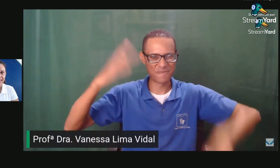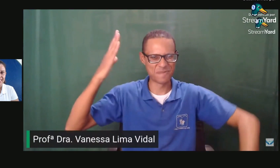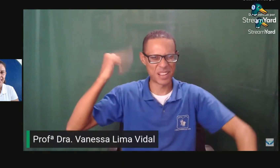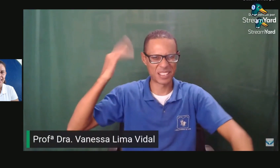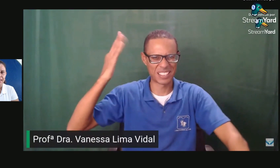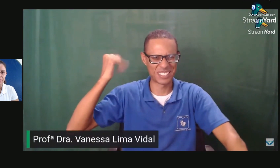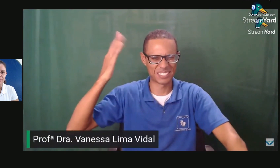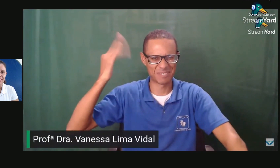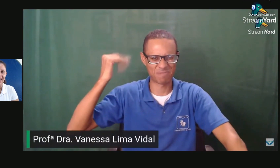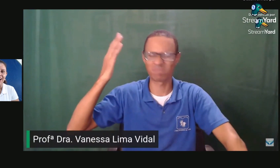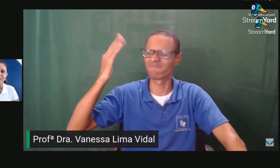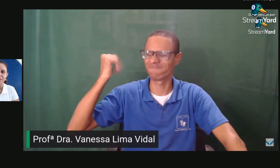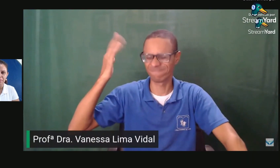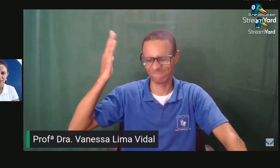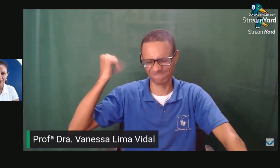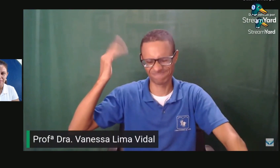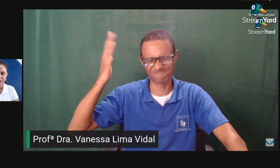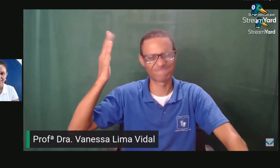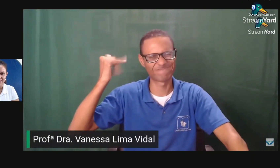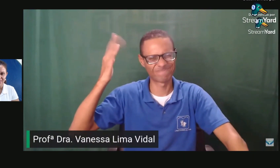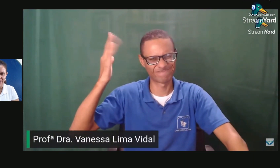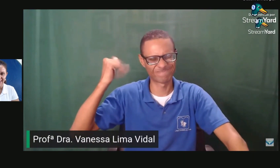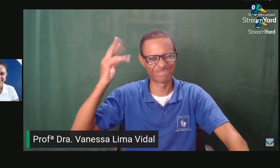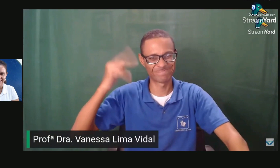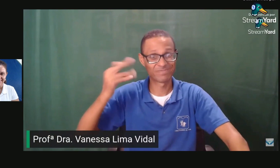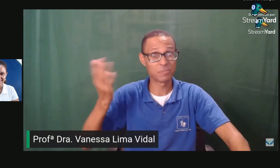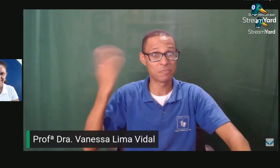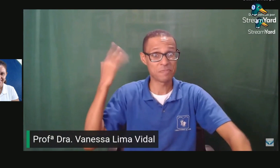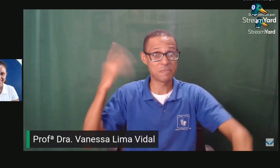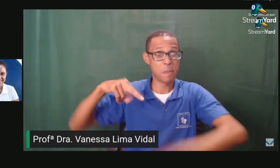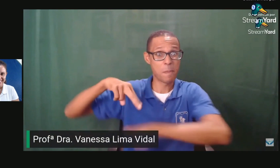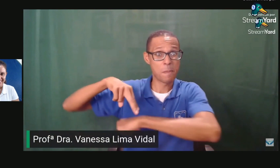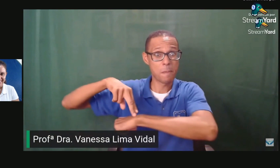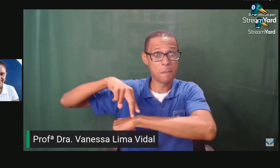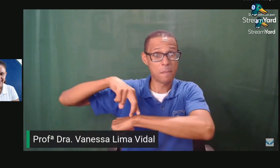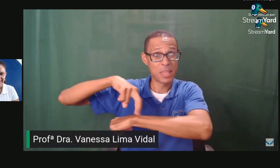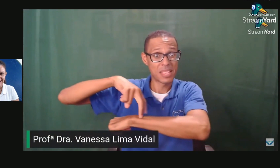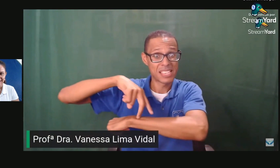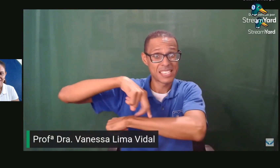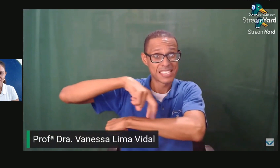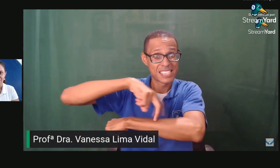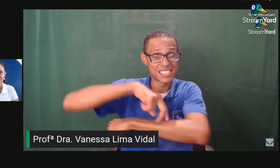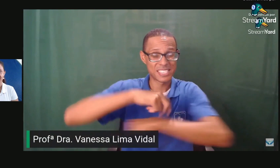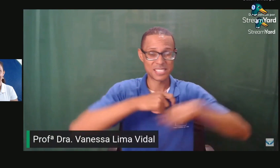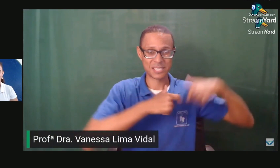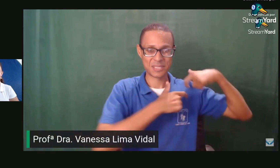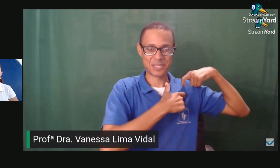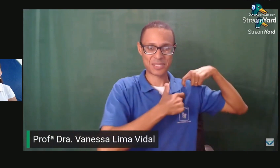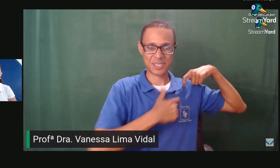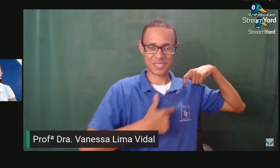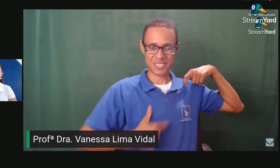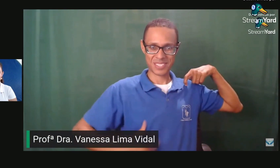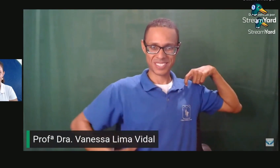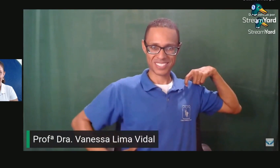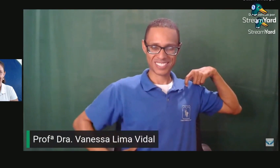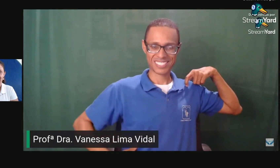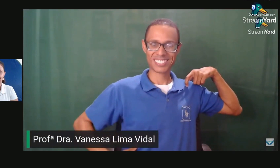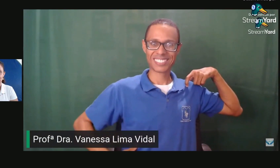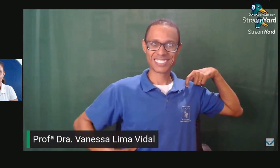doutora Vanessa Lima Vidal, super famosa já, né? Ela foi